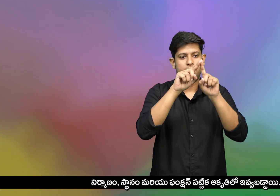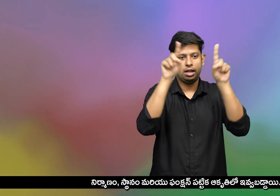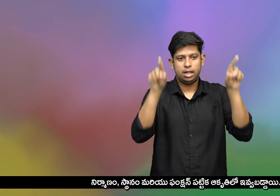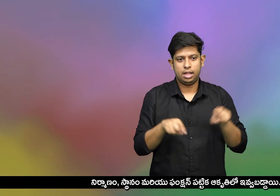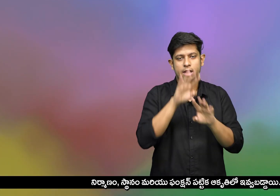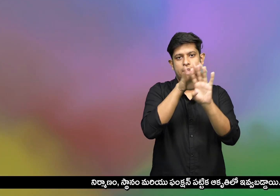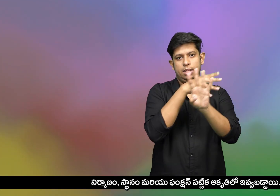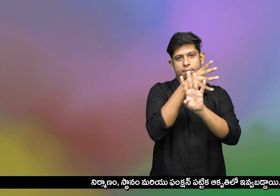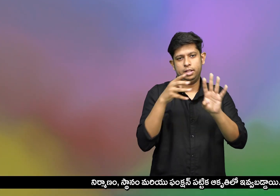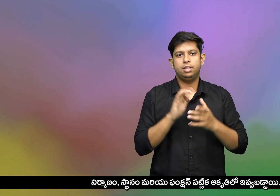ఇవ్వబడ్డాయి.